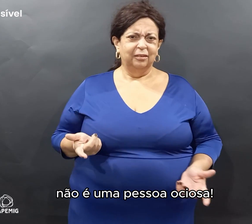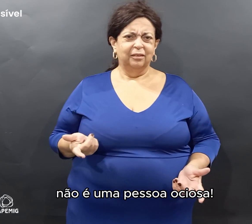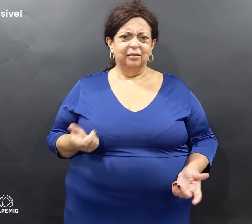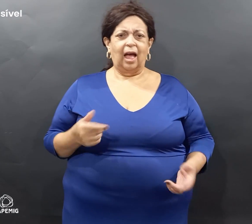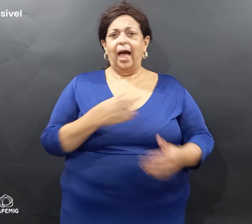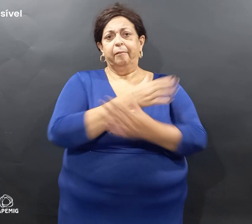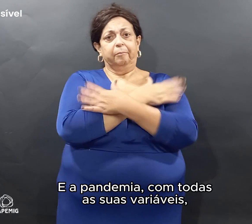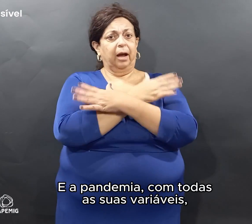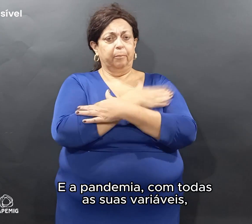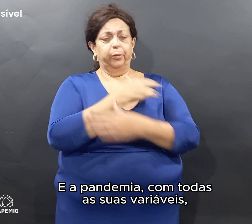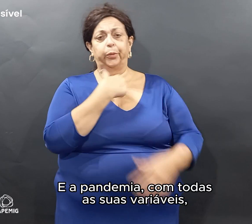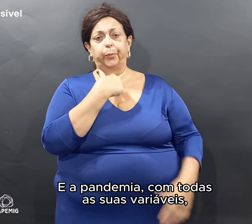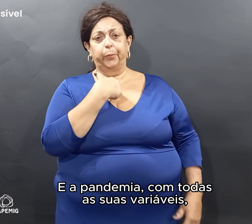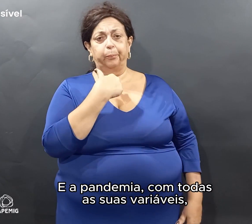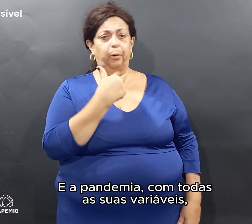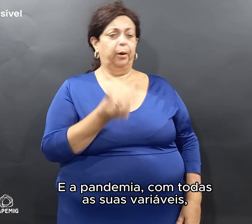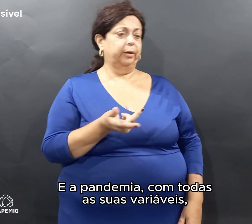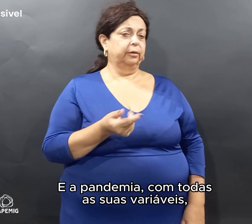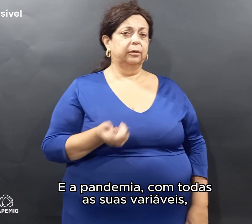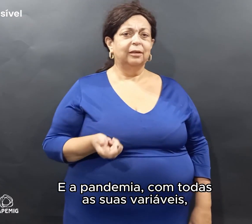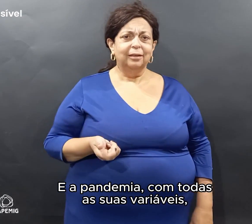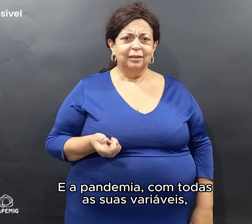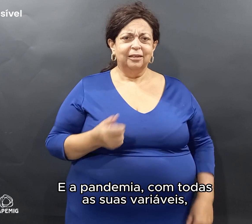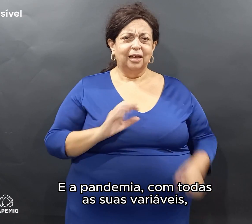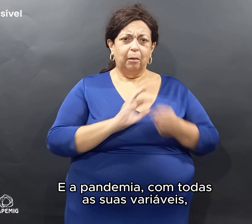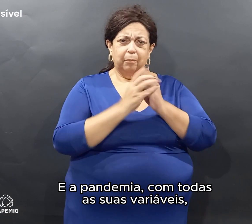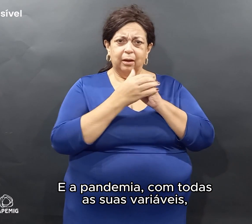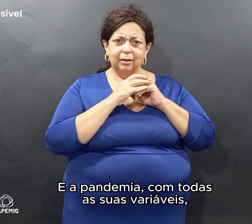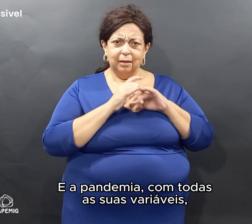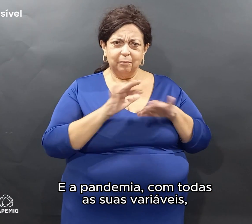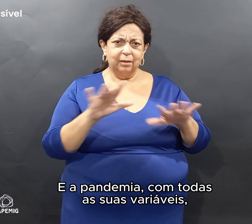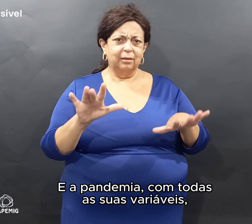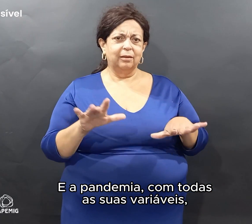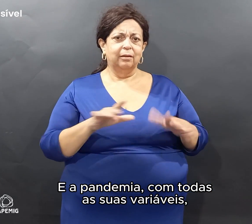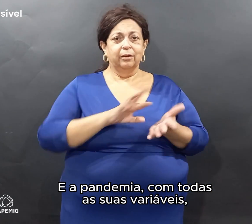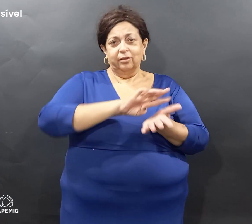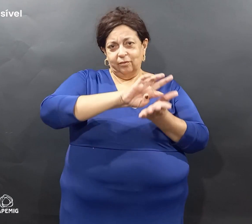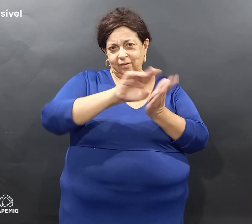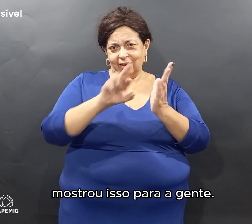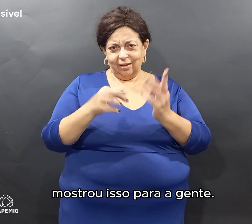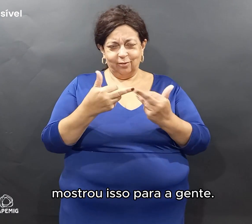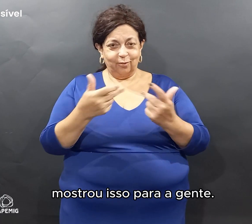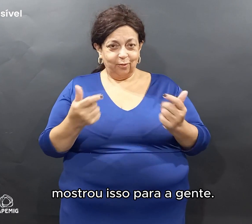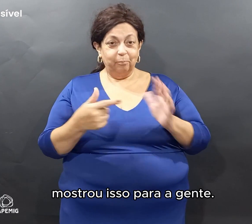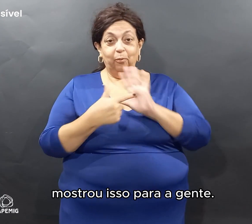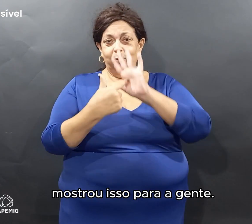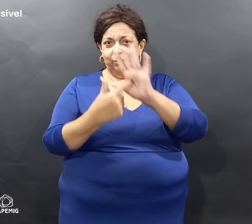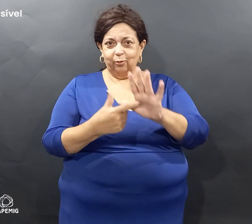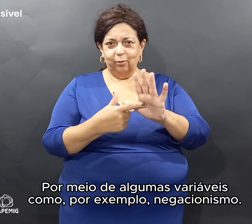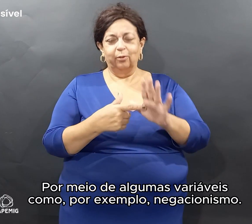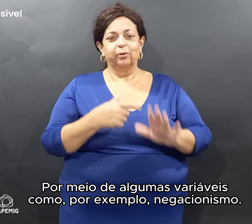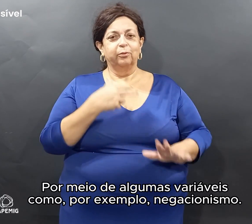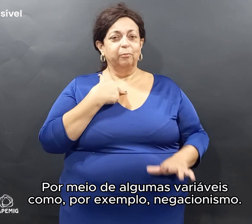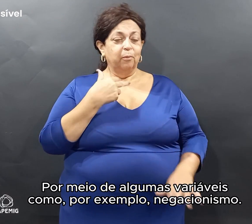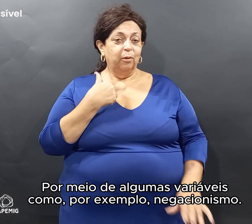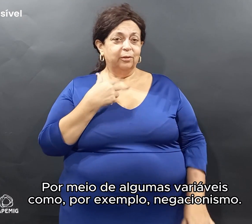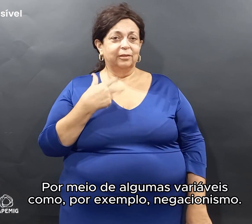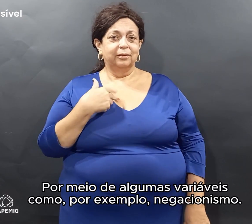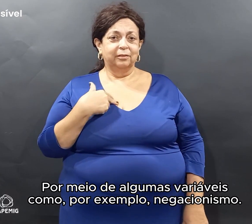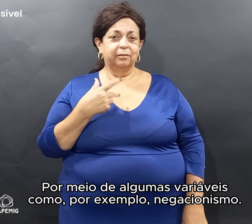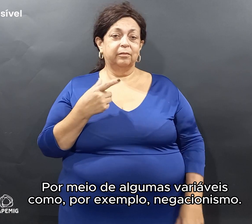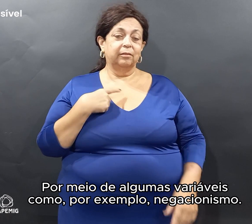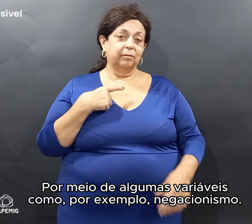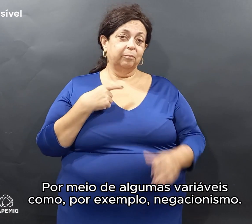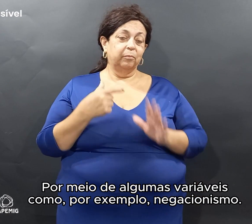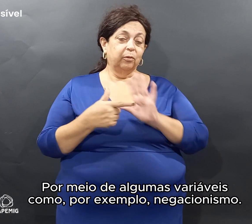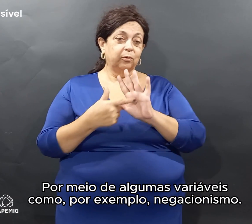ociosa. E a pandemia, com todas as suas variáveis, mostrou isso pra gente, através de algumas